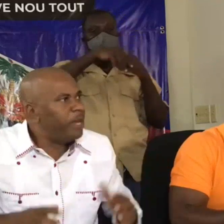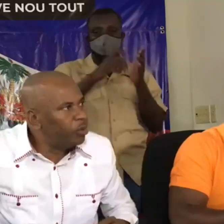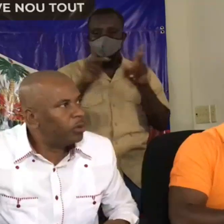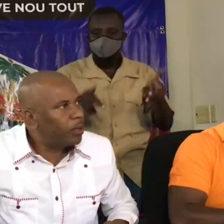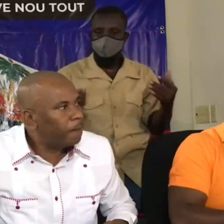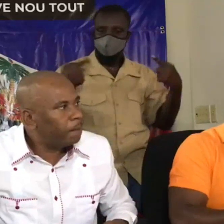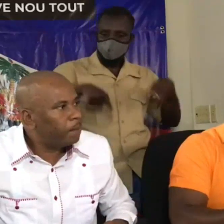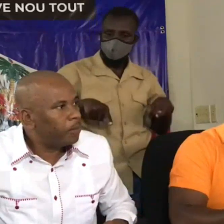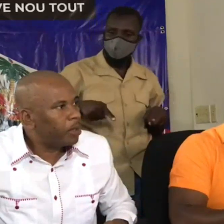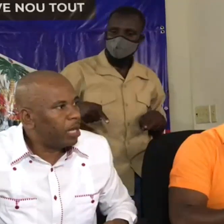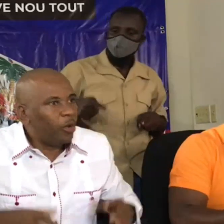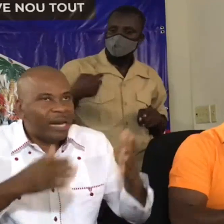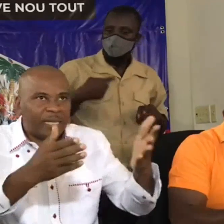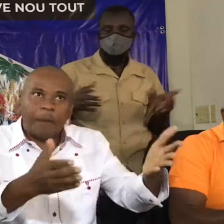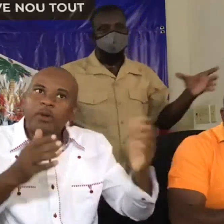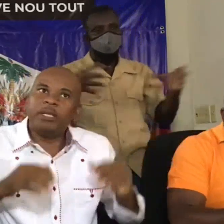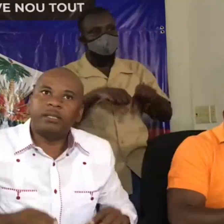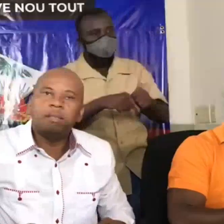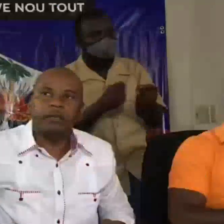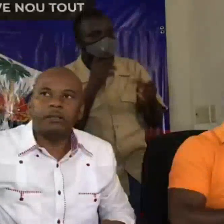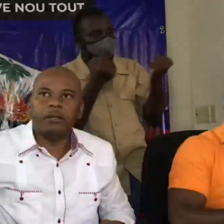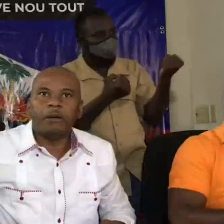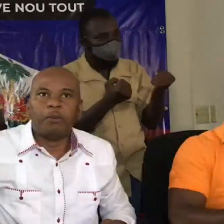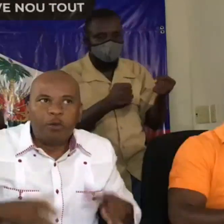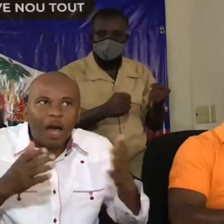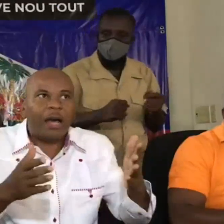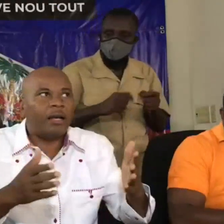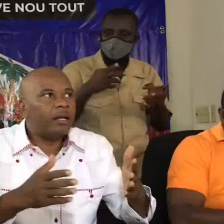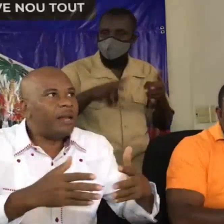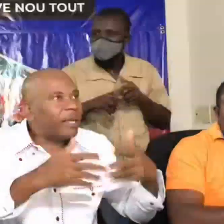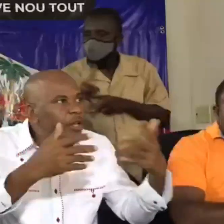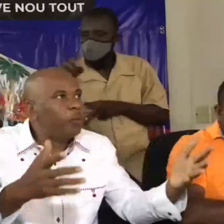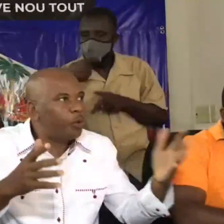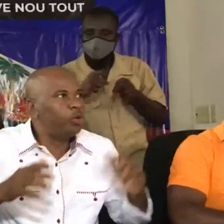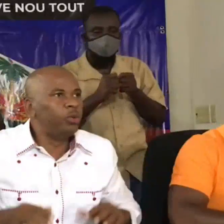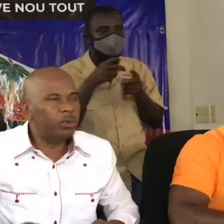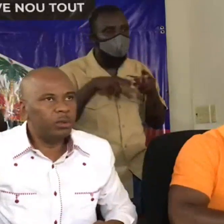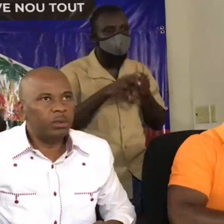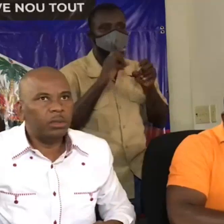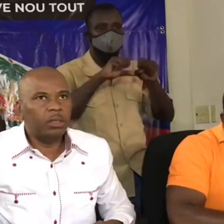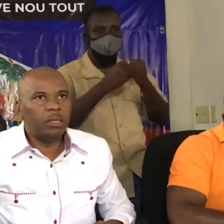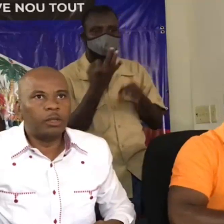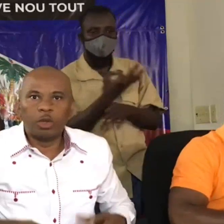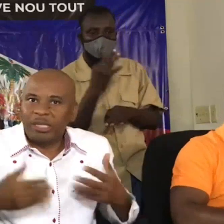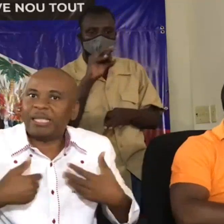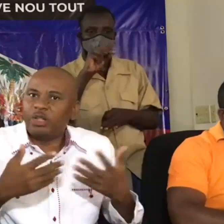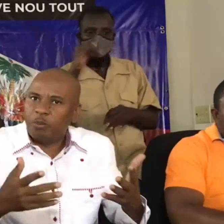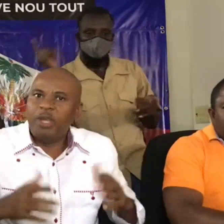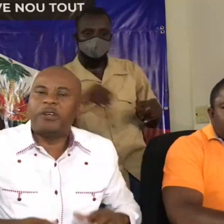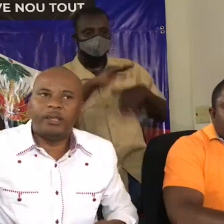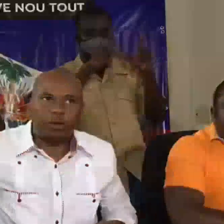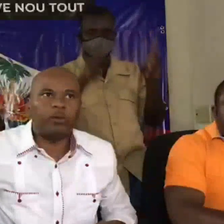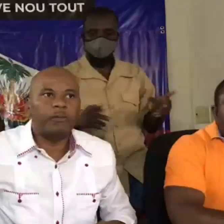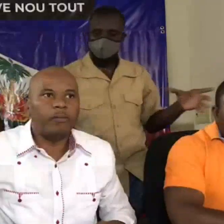nous dans nous. Nous avons crasé la police. Pouvoir laguer nous pour contre nous. Je dis c'est